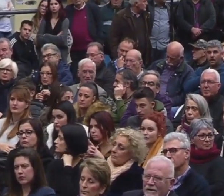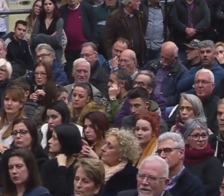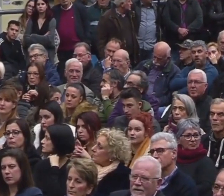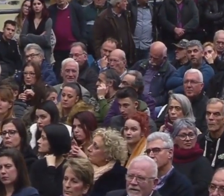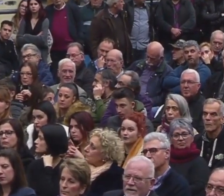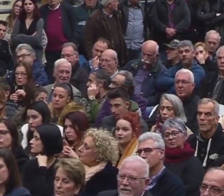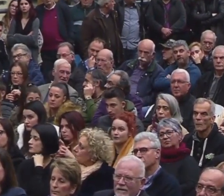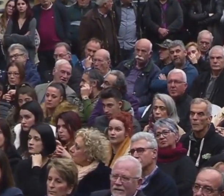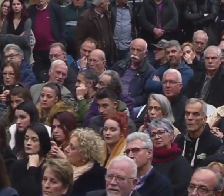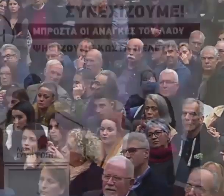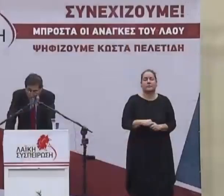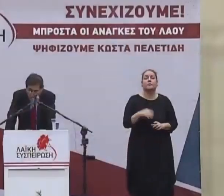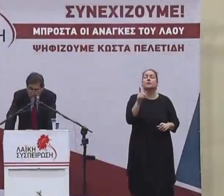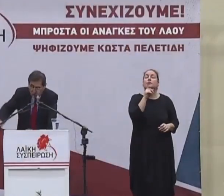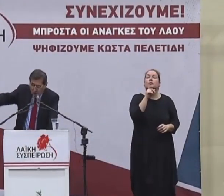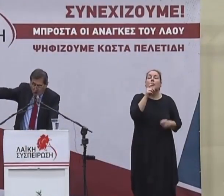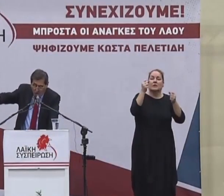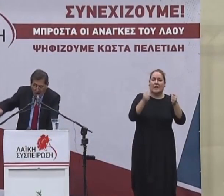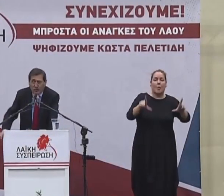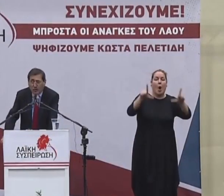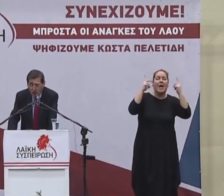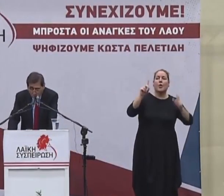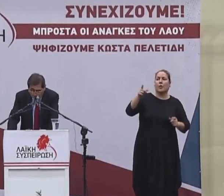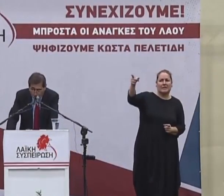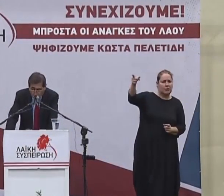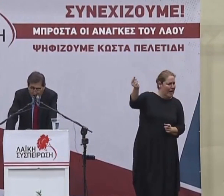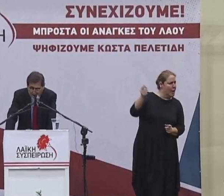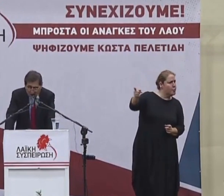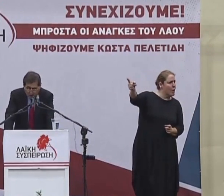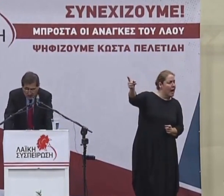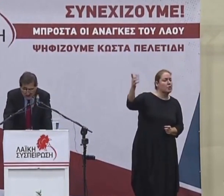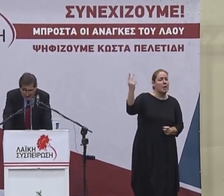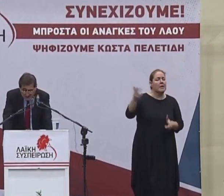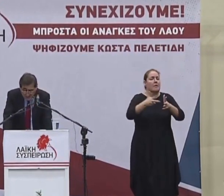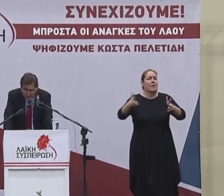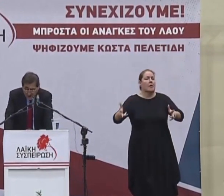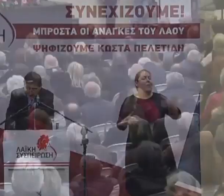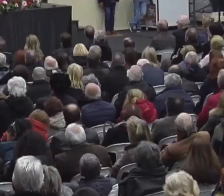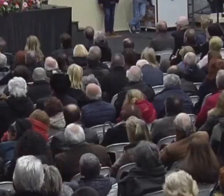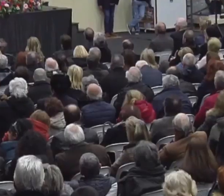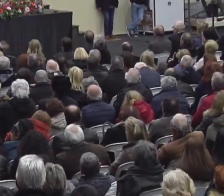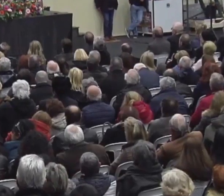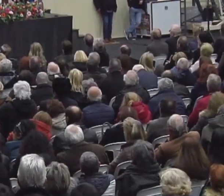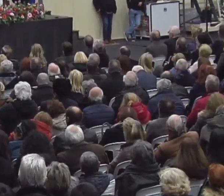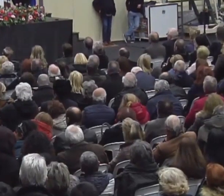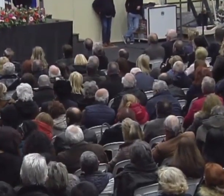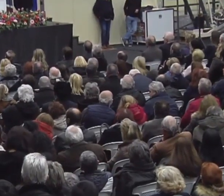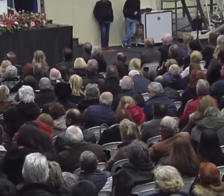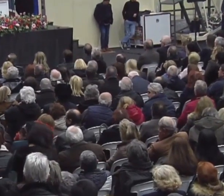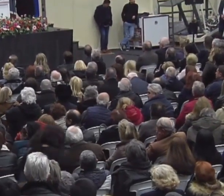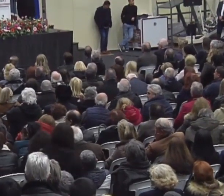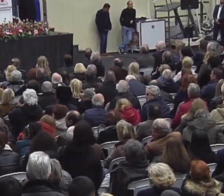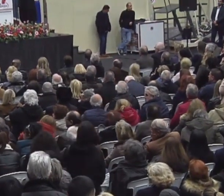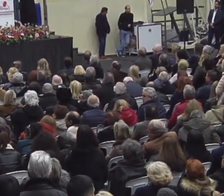και στη βόρεια πλευρά, στο σταθμό Αγίου Δινησίου, εδώ λίγο πιο κάτω, όπου έχουμε άλλες 200 θέσεις. Με τη